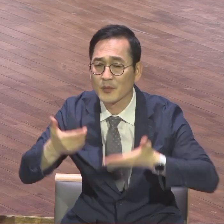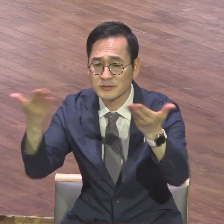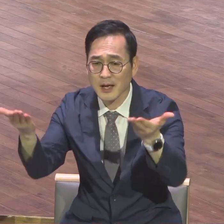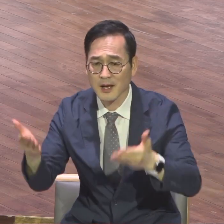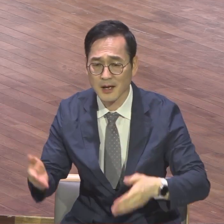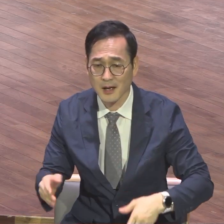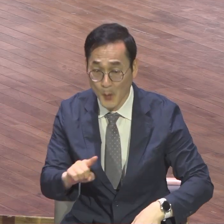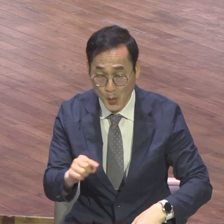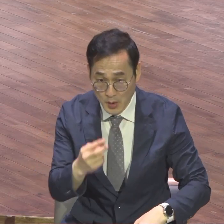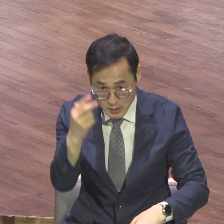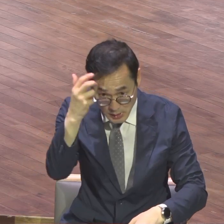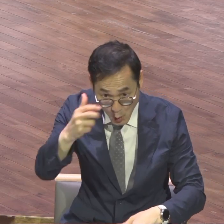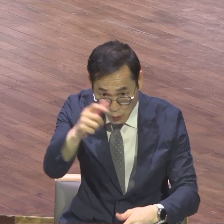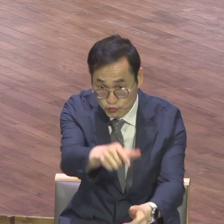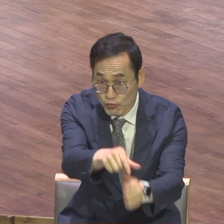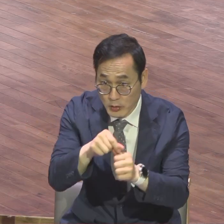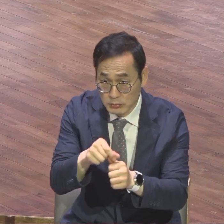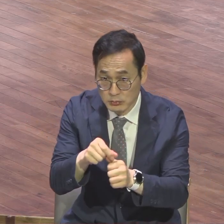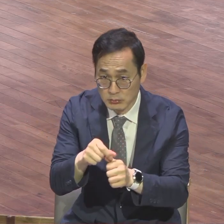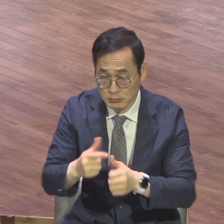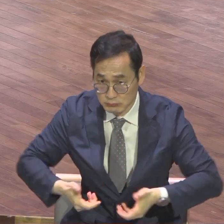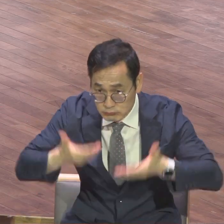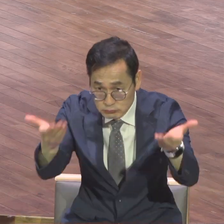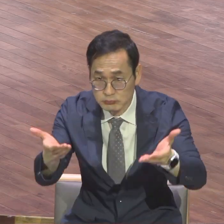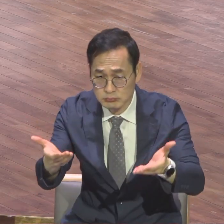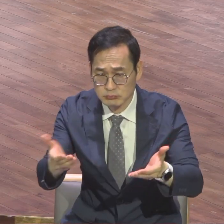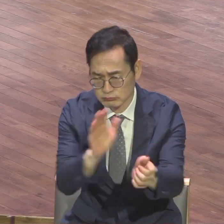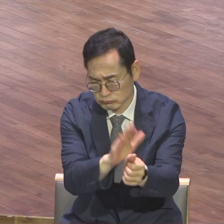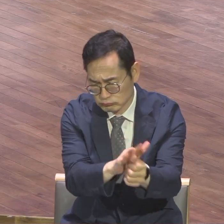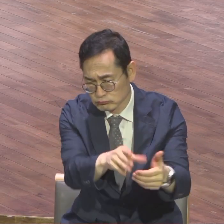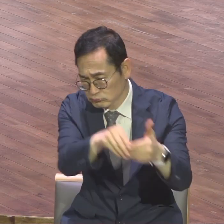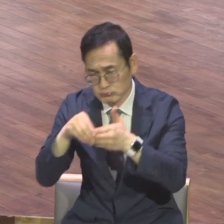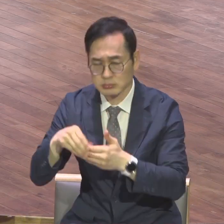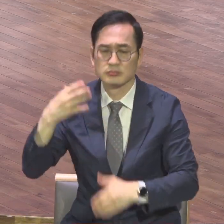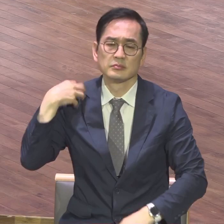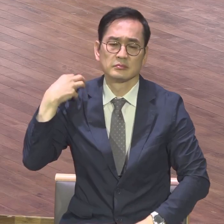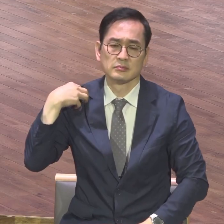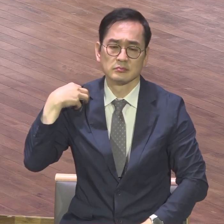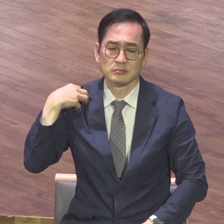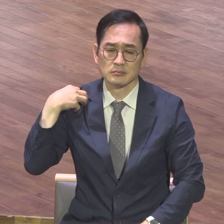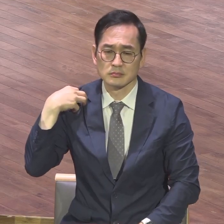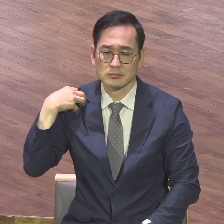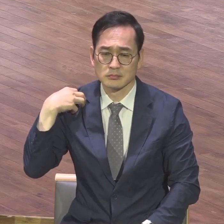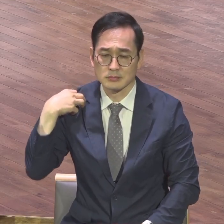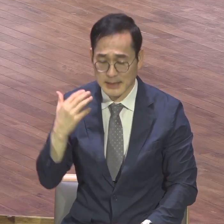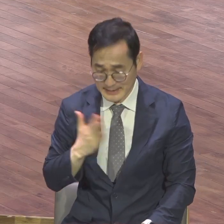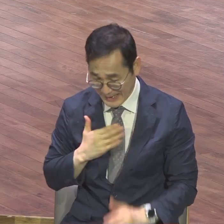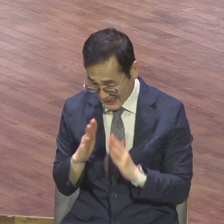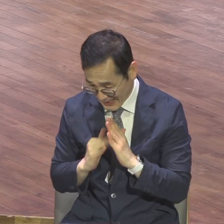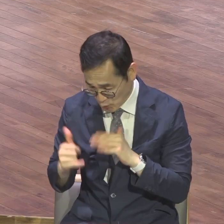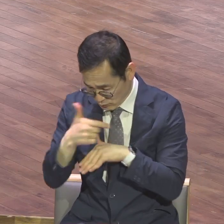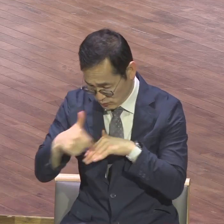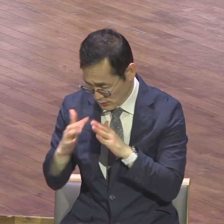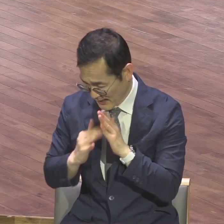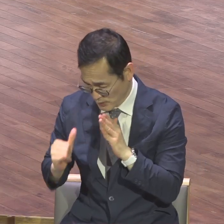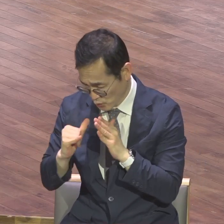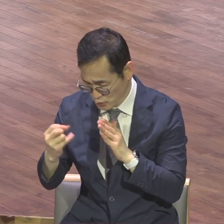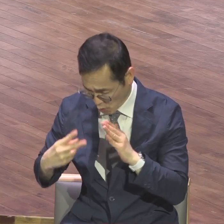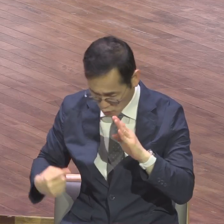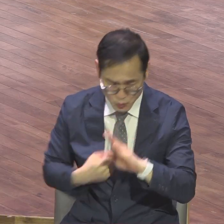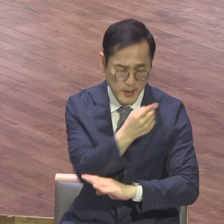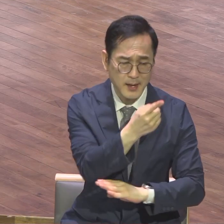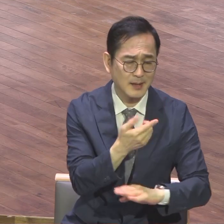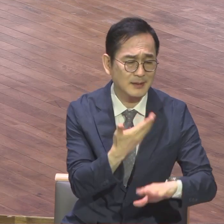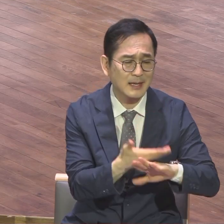대상은 나와 내 가족을 넘어서 영적 가족, 우리 주위의 불신 영혼들,